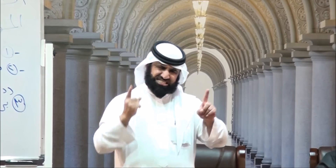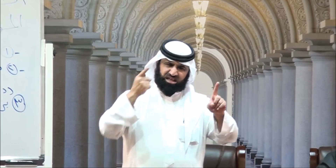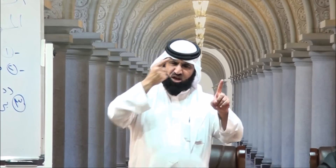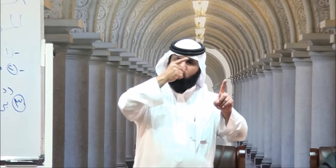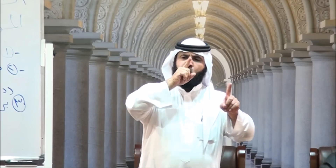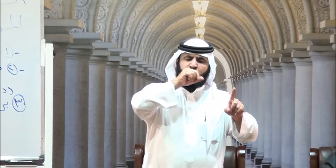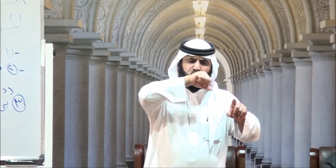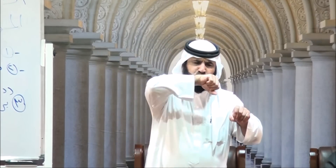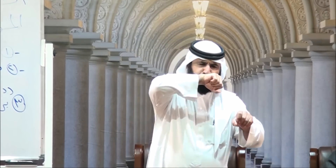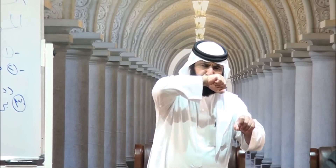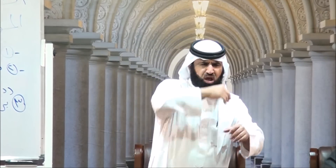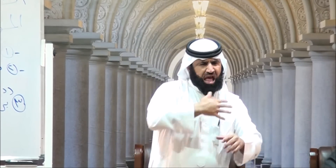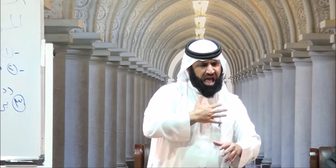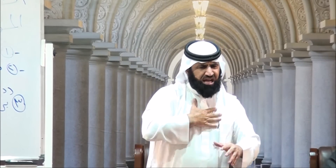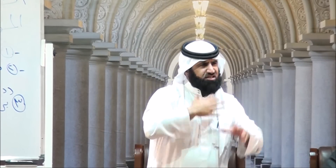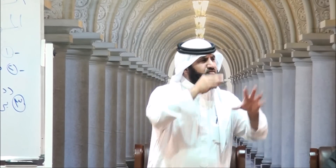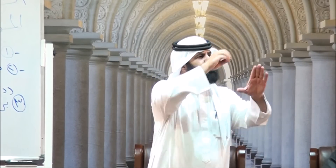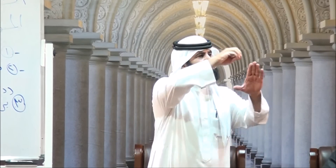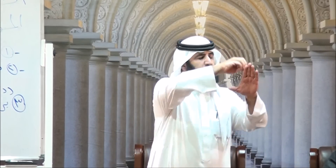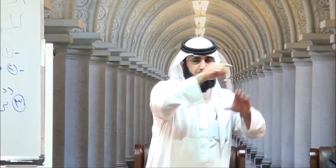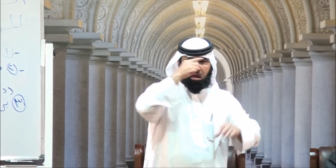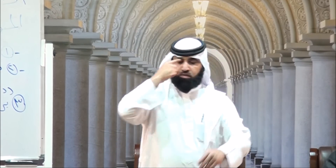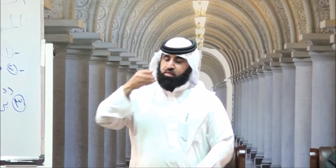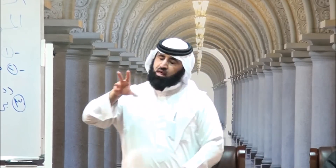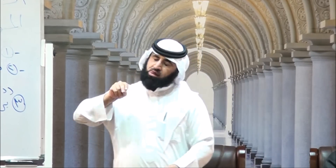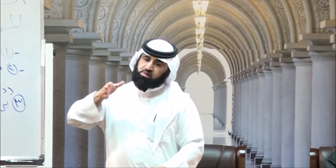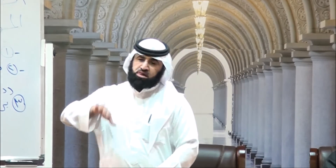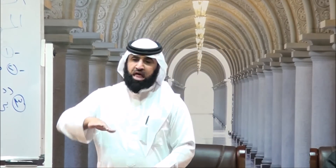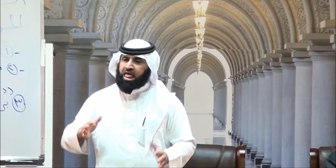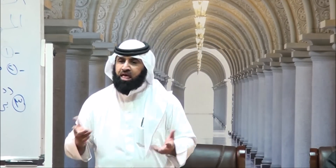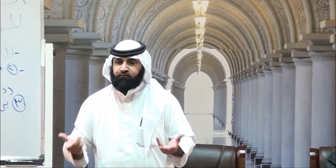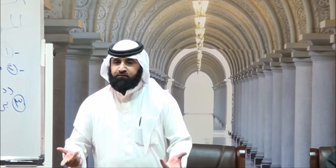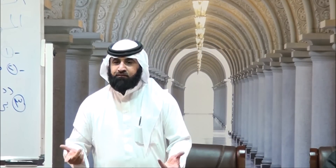يردهم من يطلبهم من شيء من اليوم.